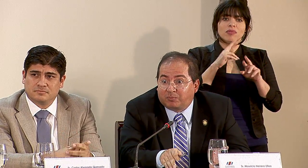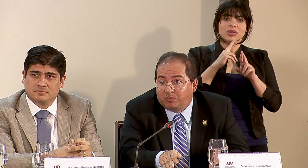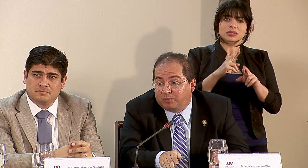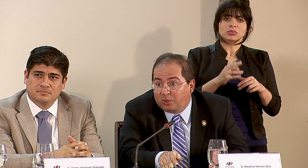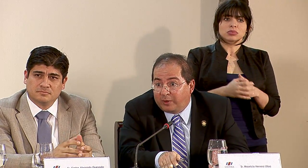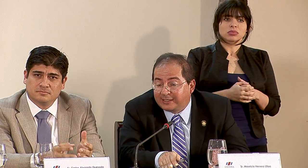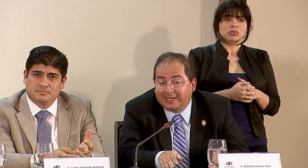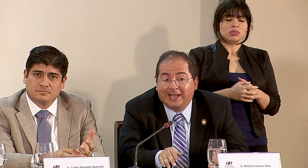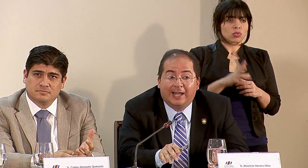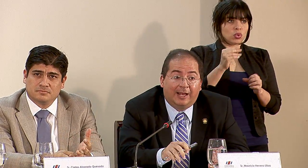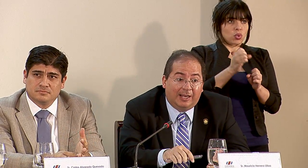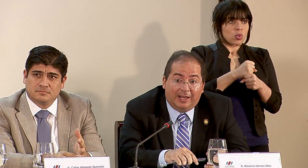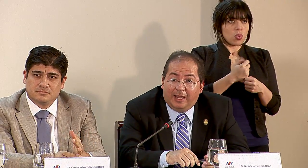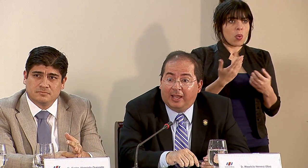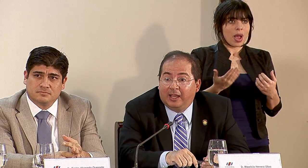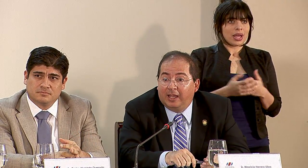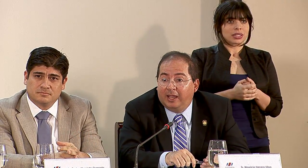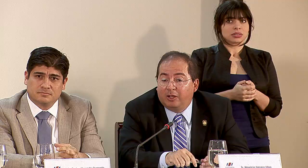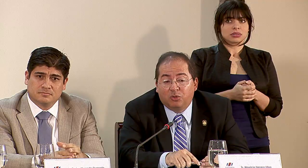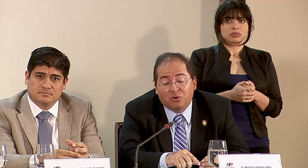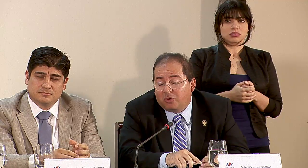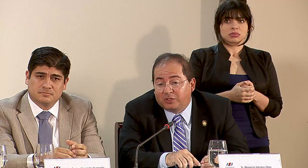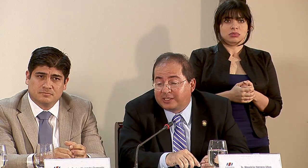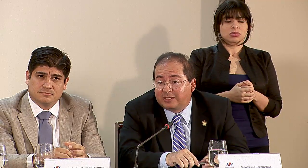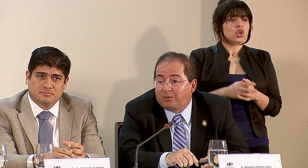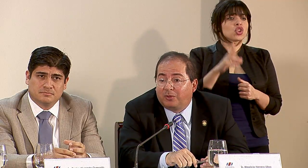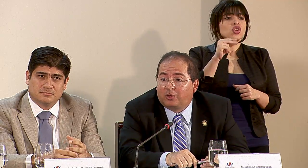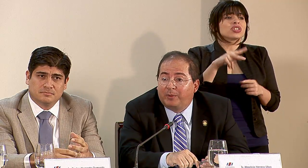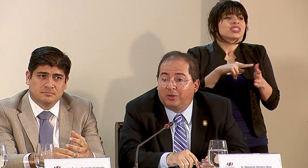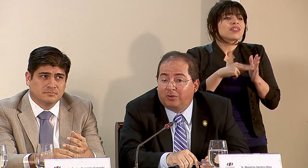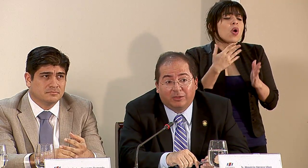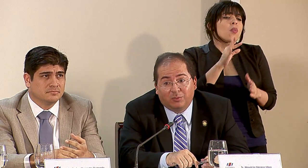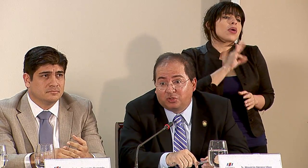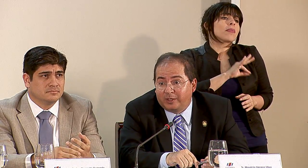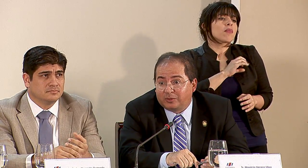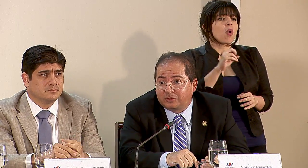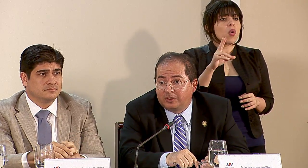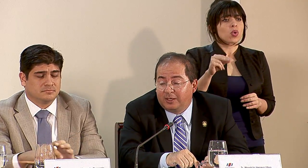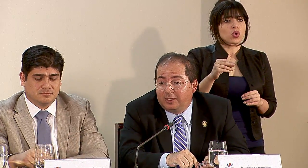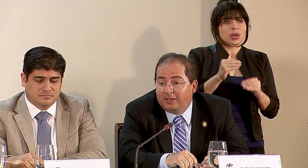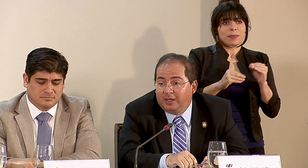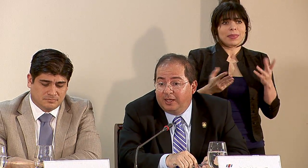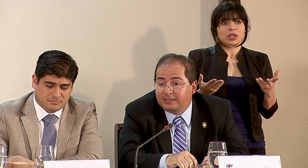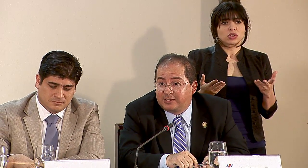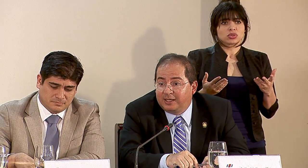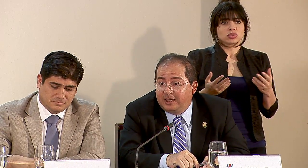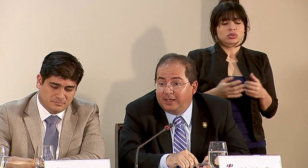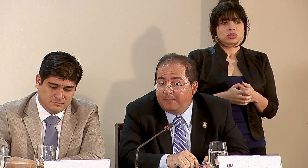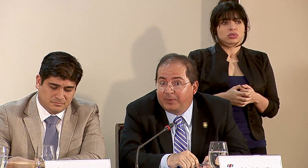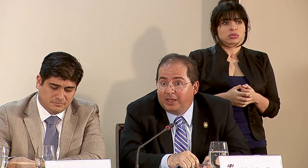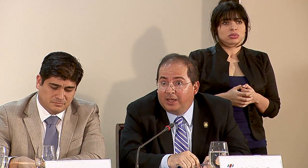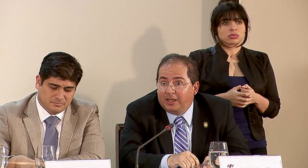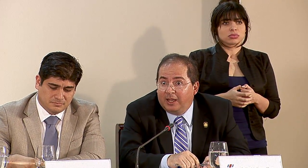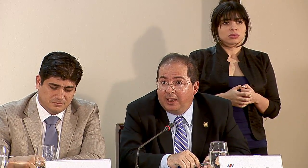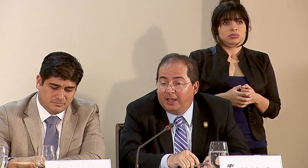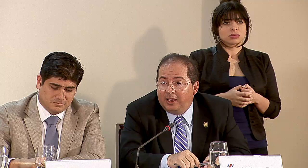pues no lo hace no no no se trata de cuándo le conviene o no ni mucho menos este